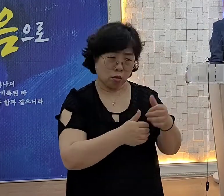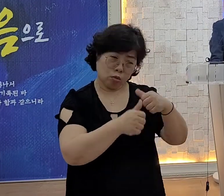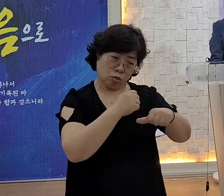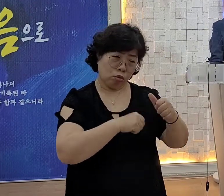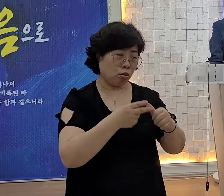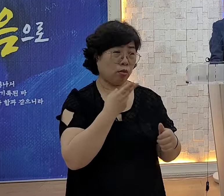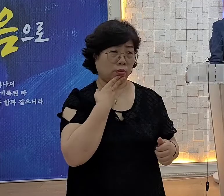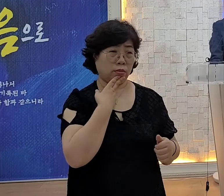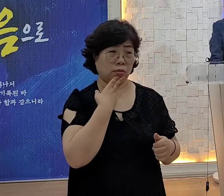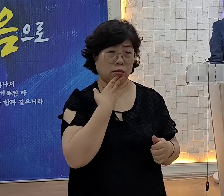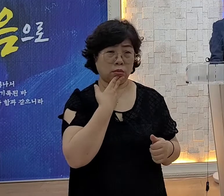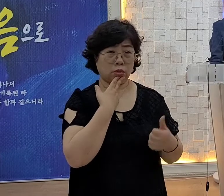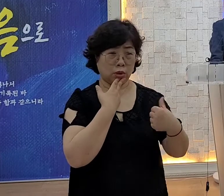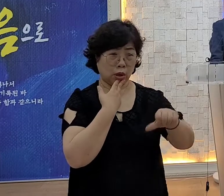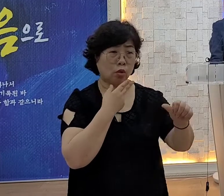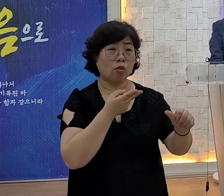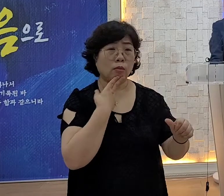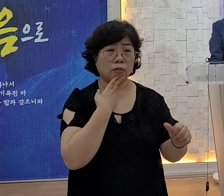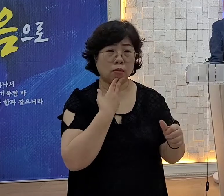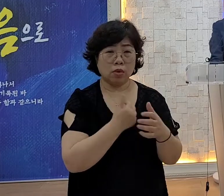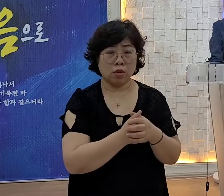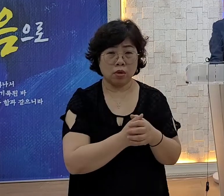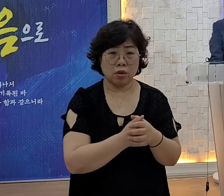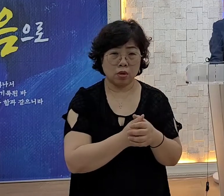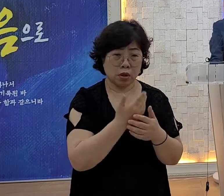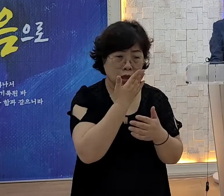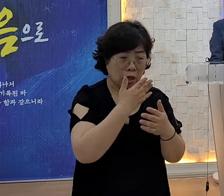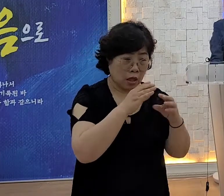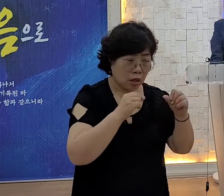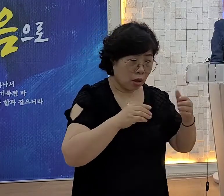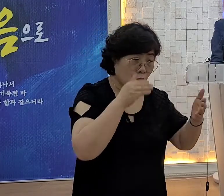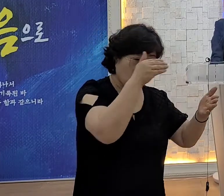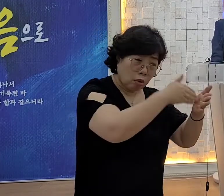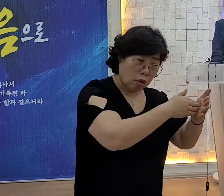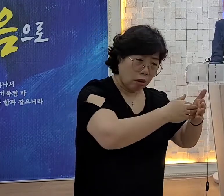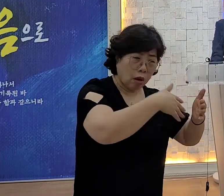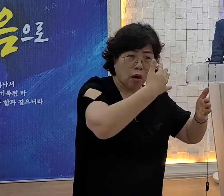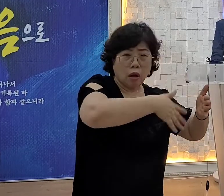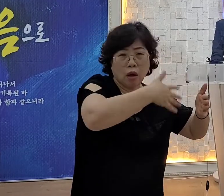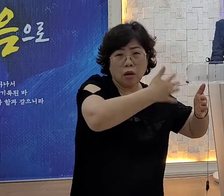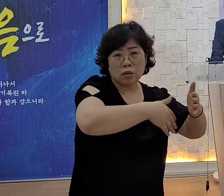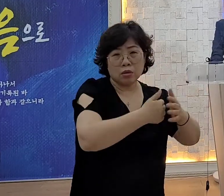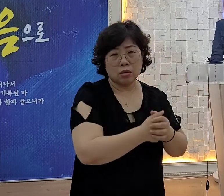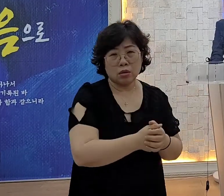없어요. 지금 그럼 가나안 땅에 도착했습니까? 그것도 아닙니다.